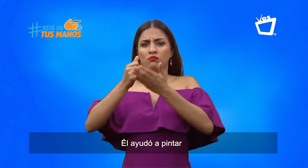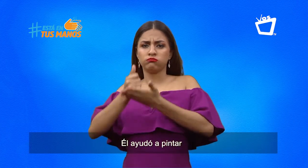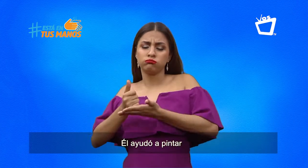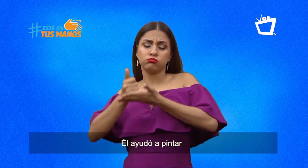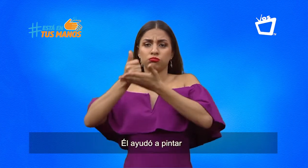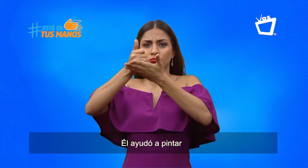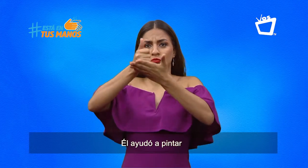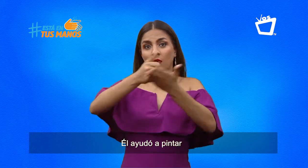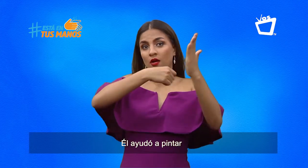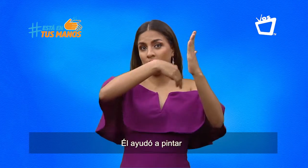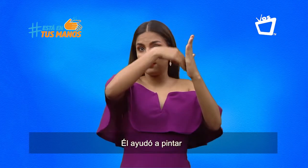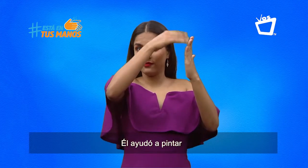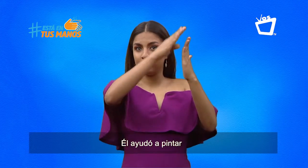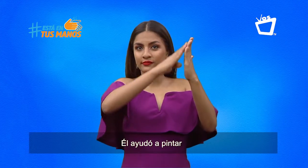ayudo a pintar